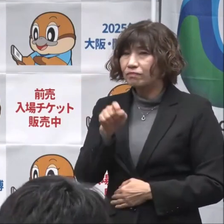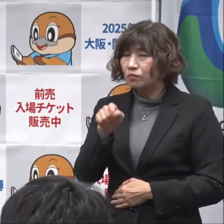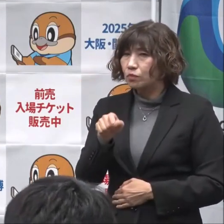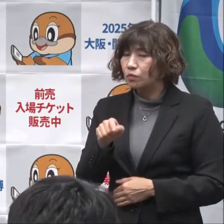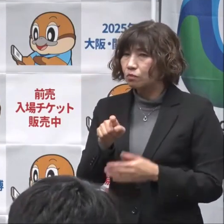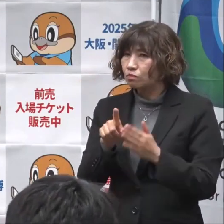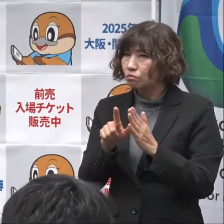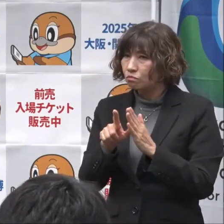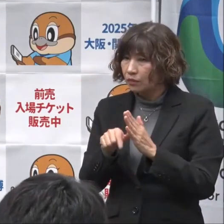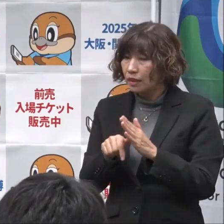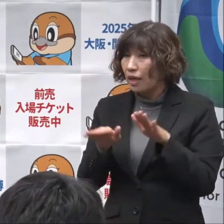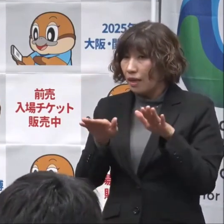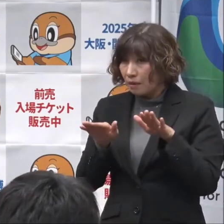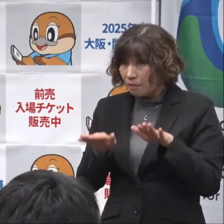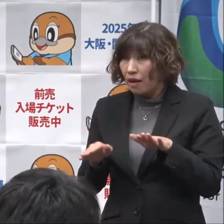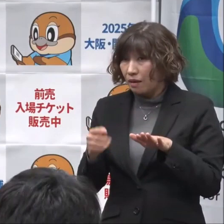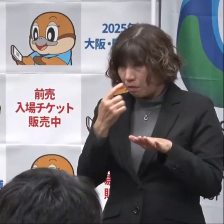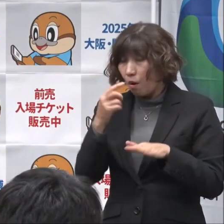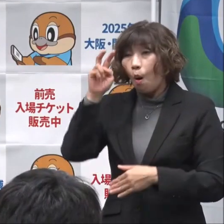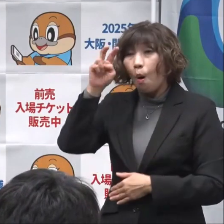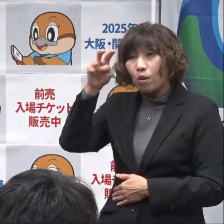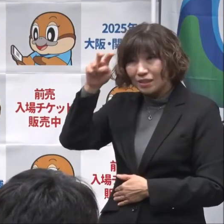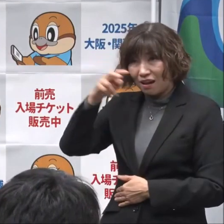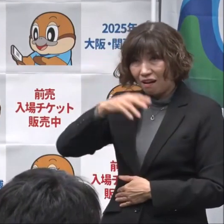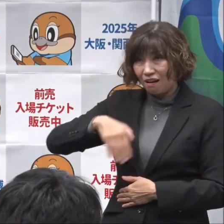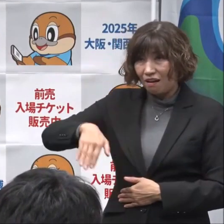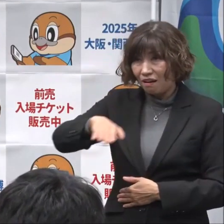ね、この大阪においては